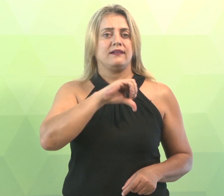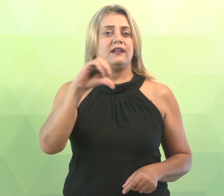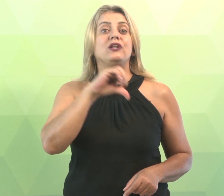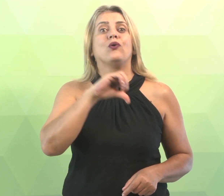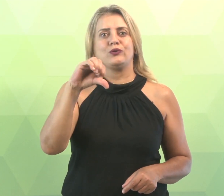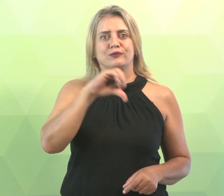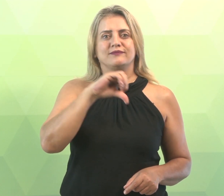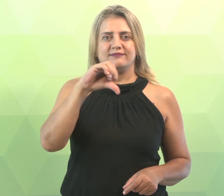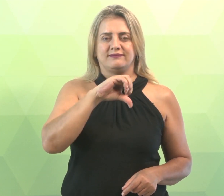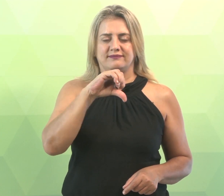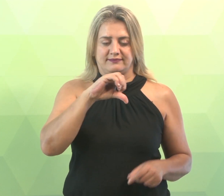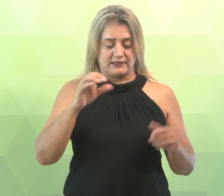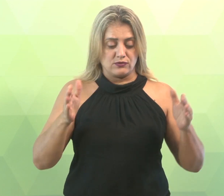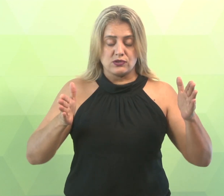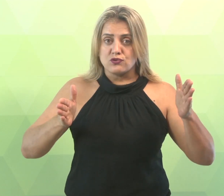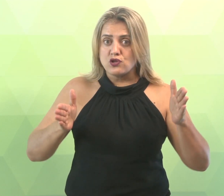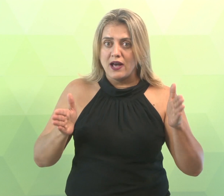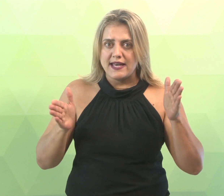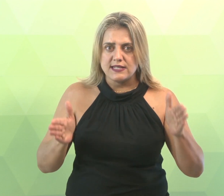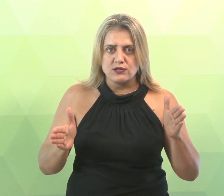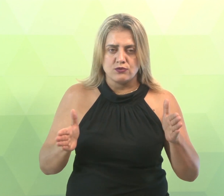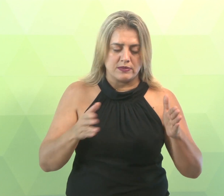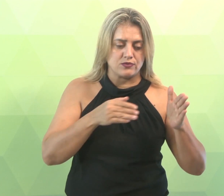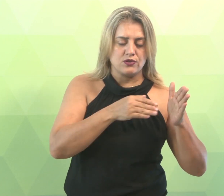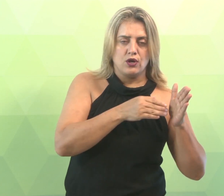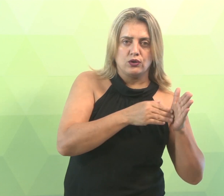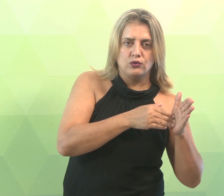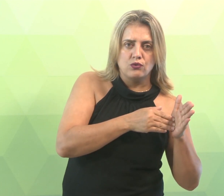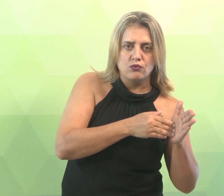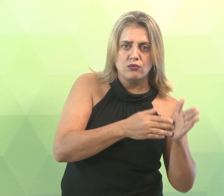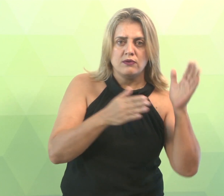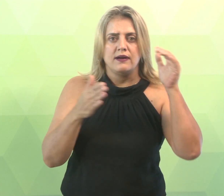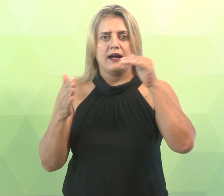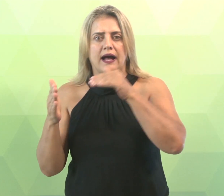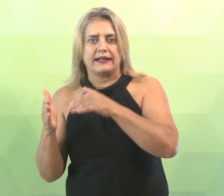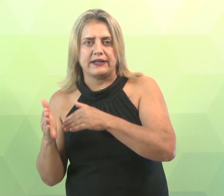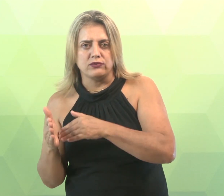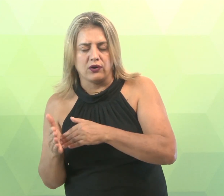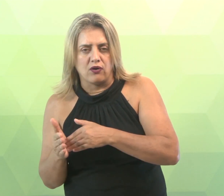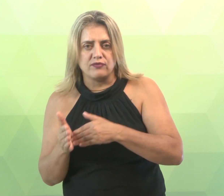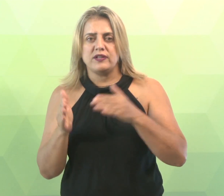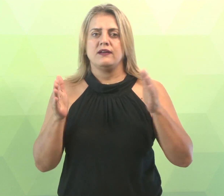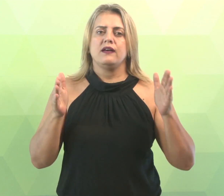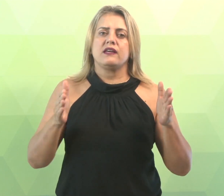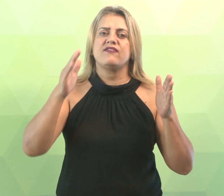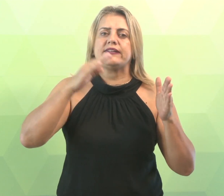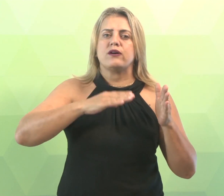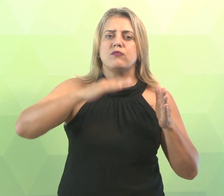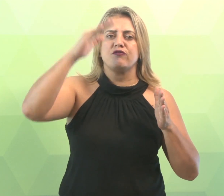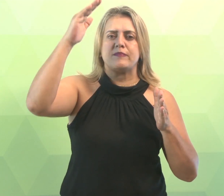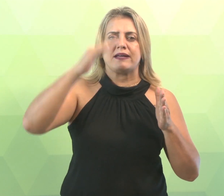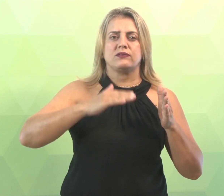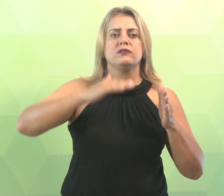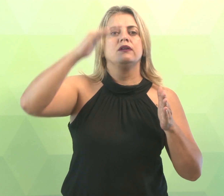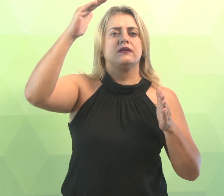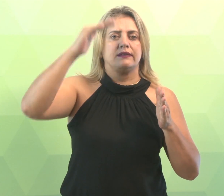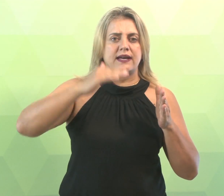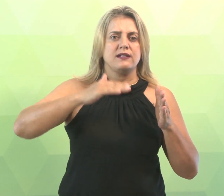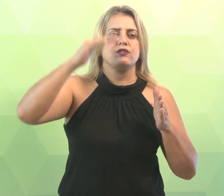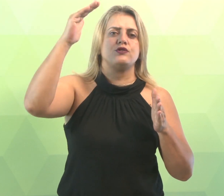E nono. Então, são só esses números, do 1 até o 9, que vai ter um movimento, né, de